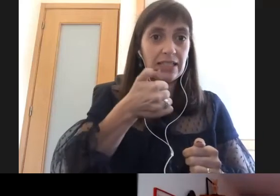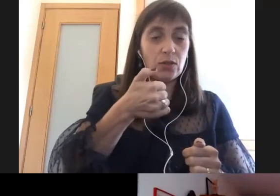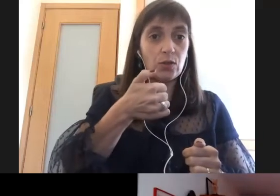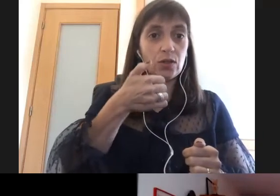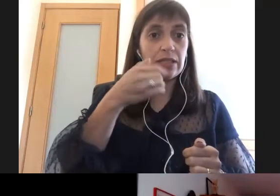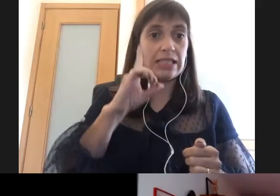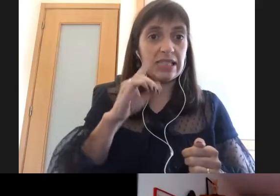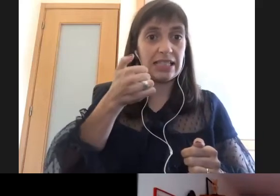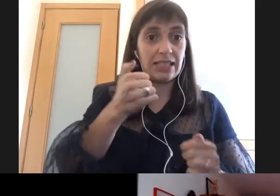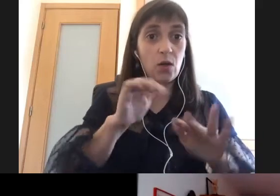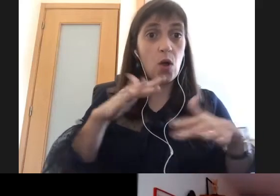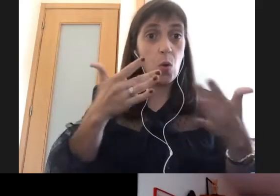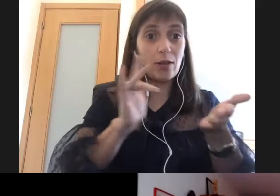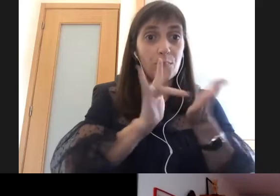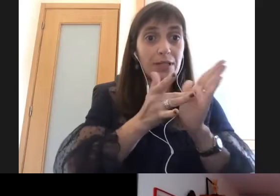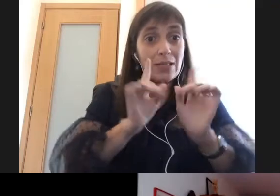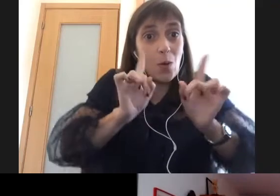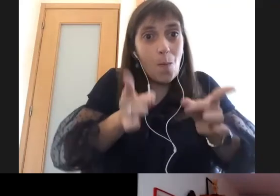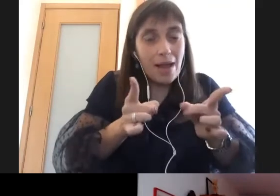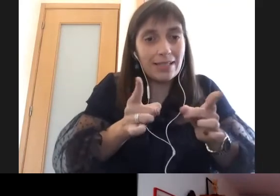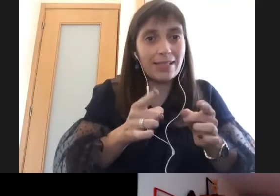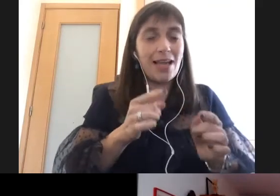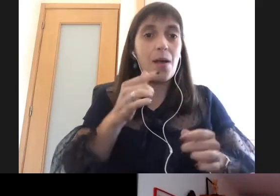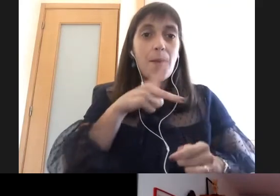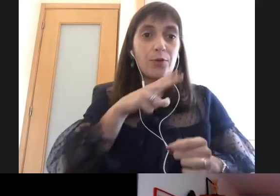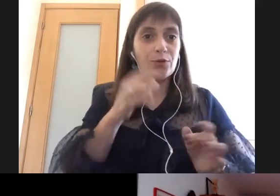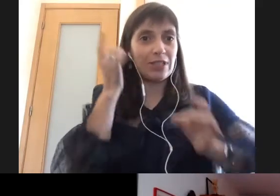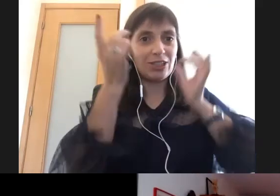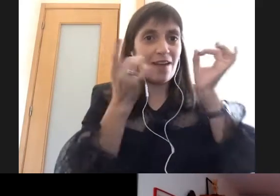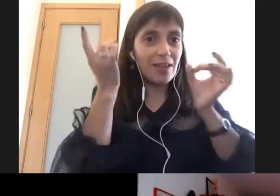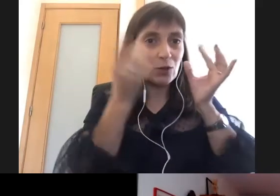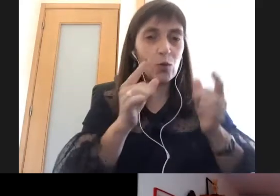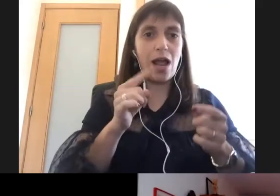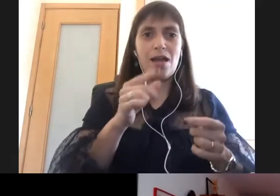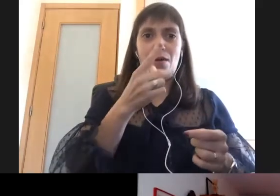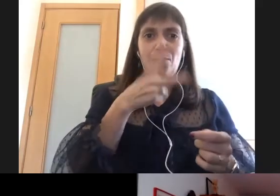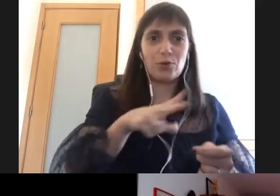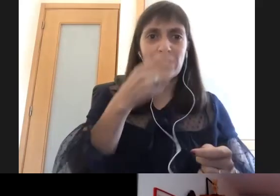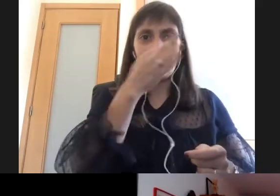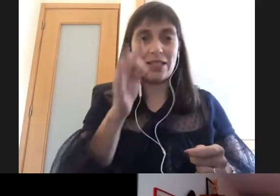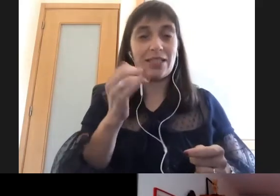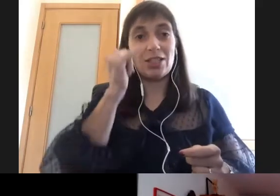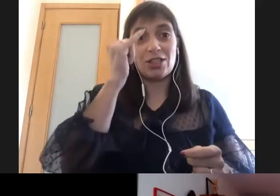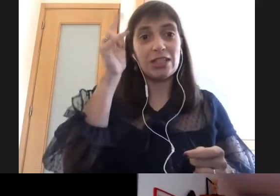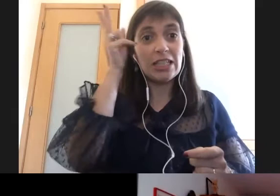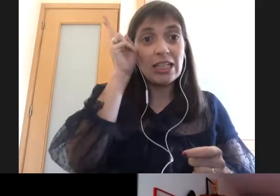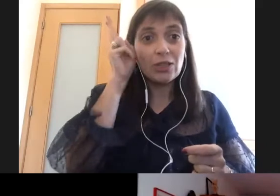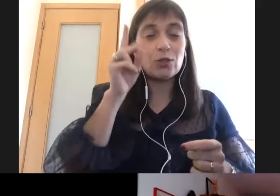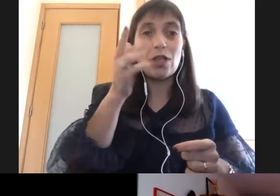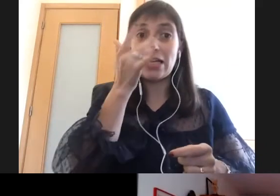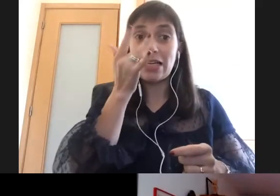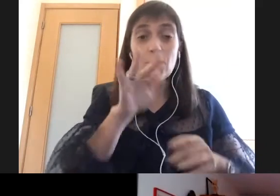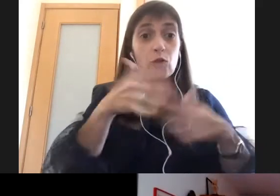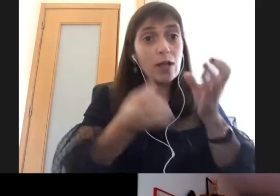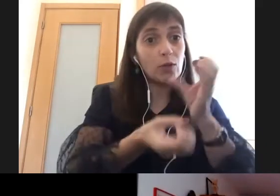Enquanto o Brasil Nascia, Há Aventuras de Portugueses, Franceses, Índios e Negros na Fundação do País, que é um belo título